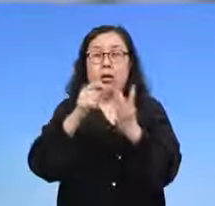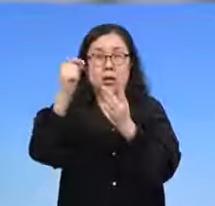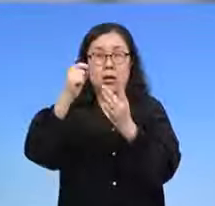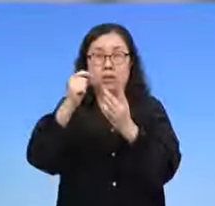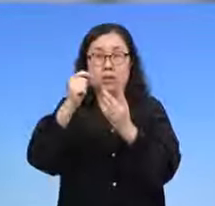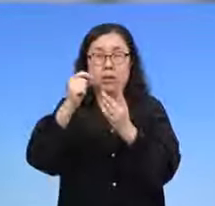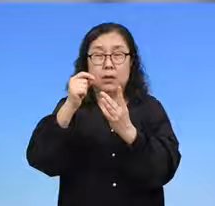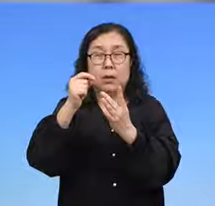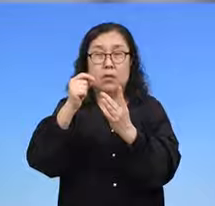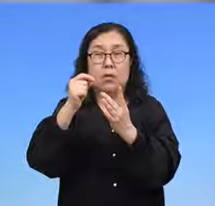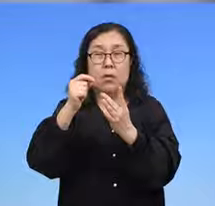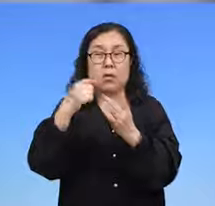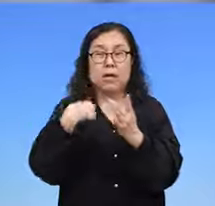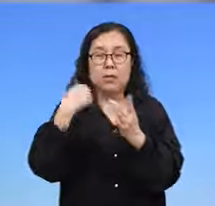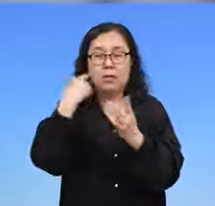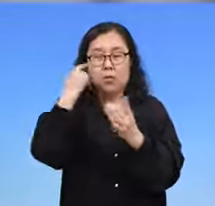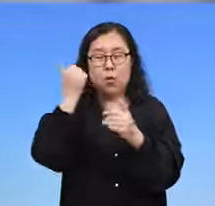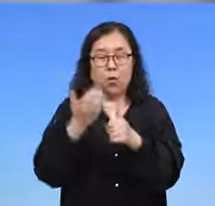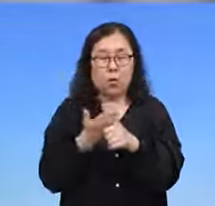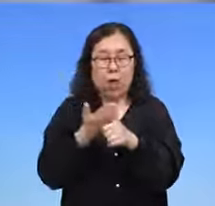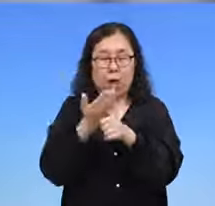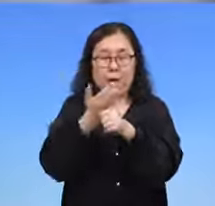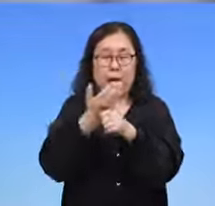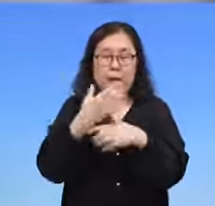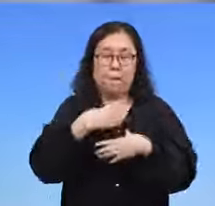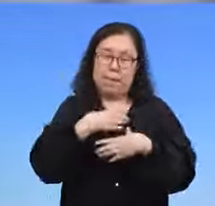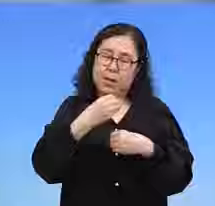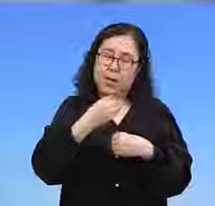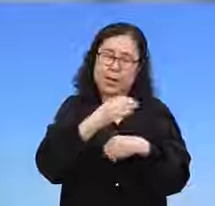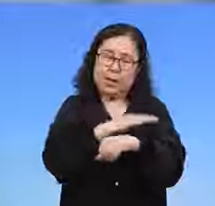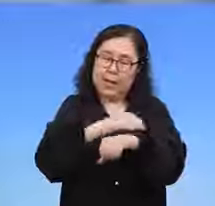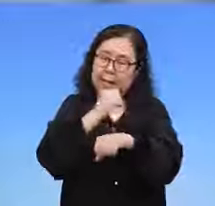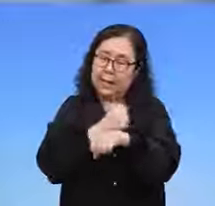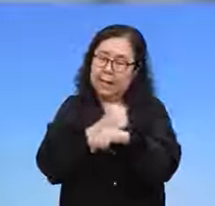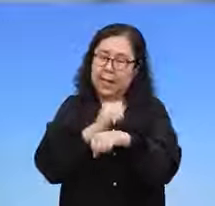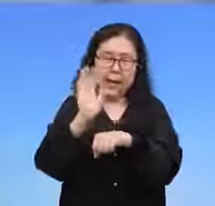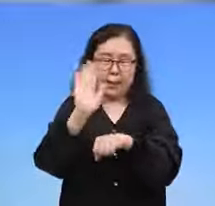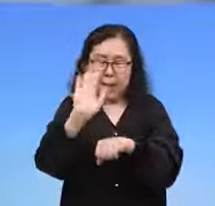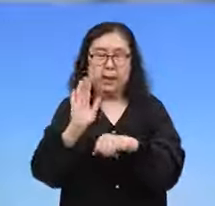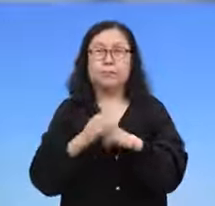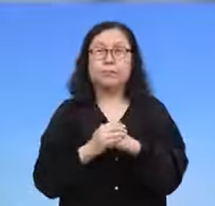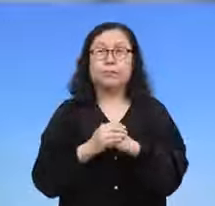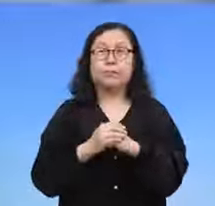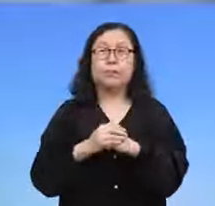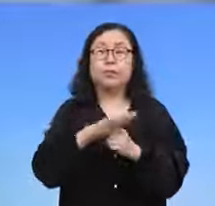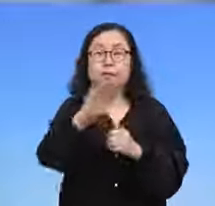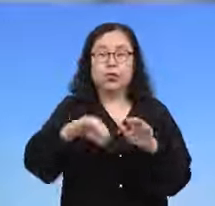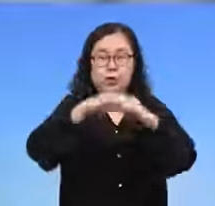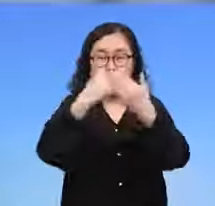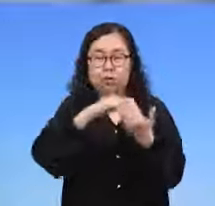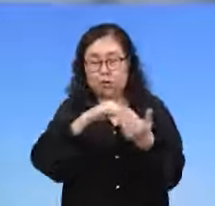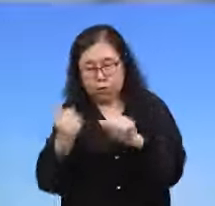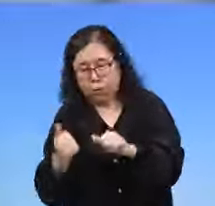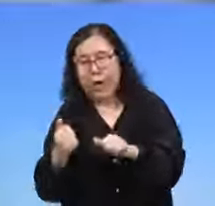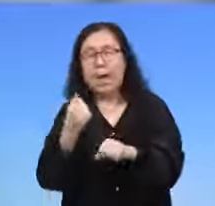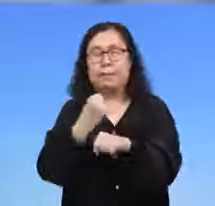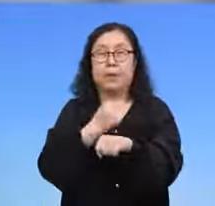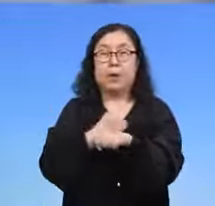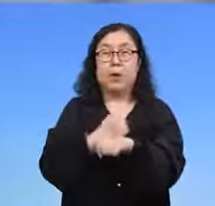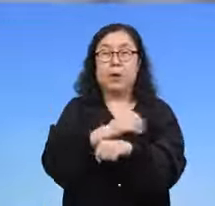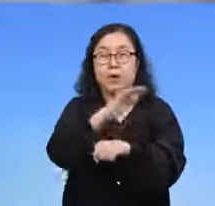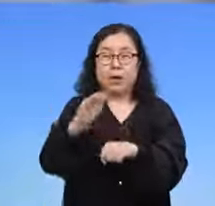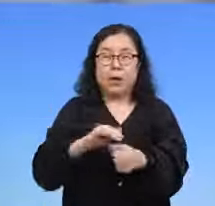잘하겠다, 이 큰일 날 생각입니다. 이제 이 30개 교회 목사 모두가 다 죽는 길을 택해야 됩니다. 우리 죽어야